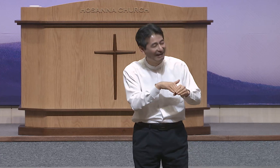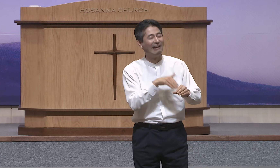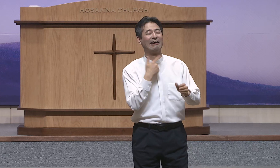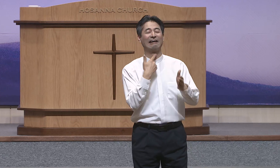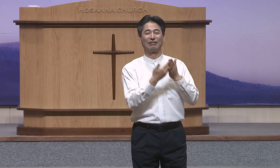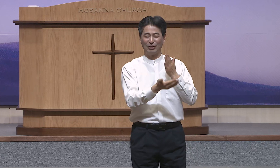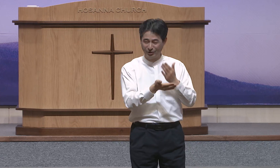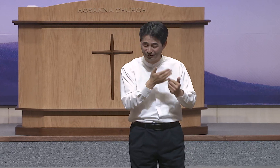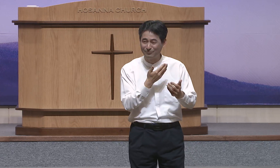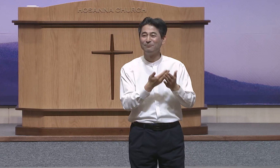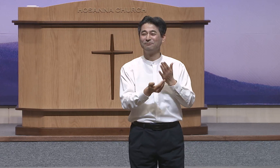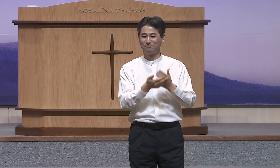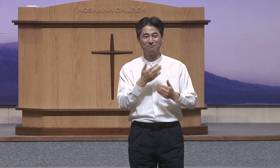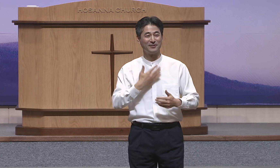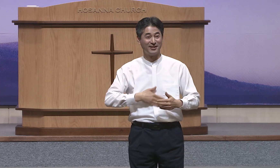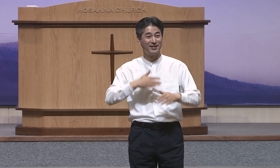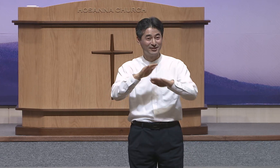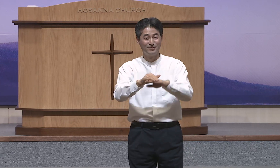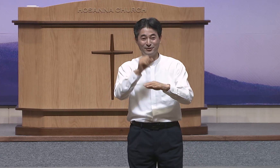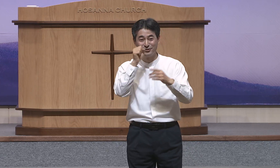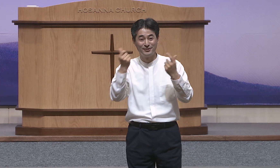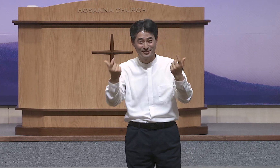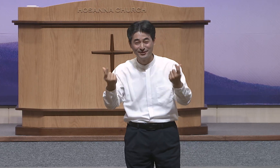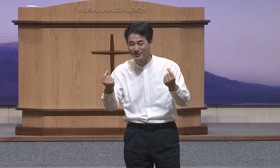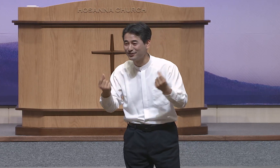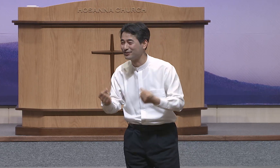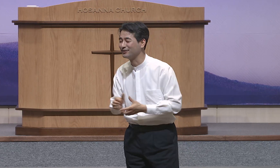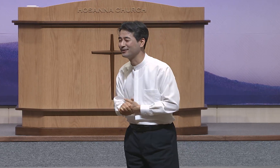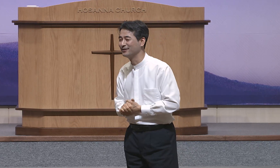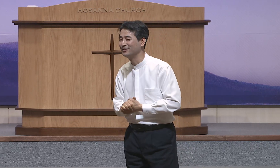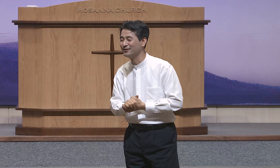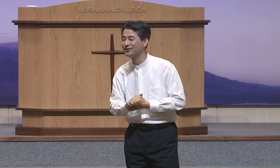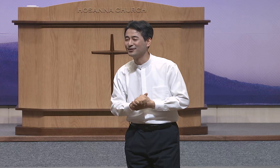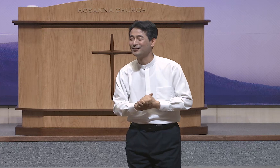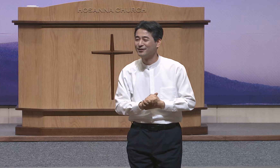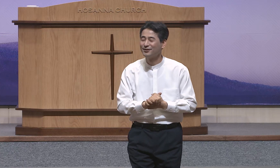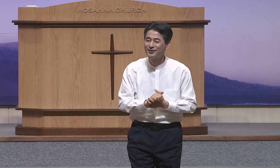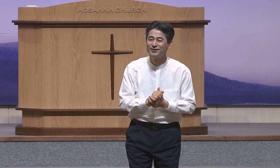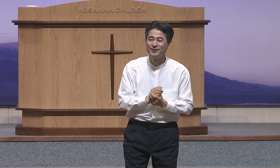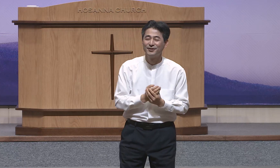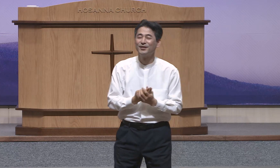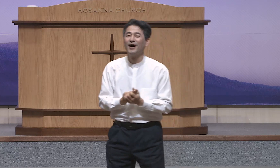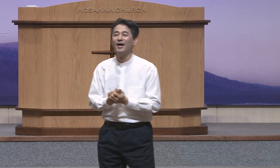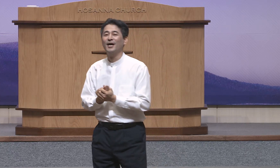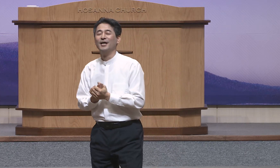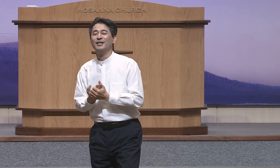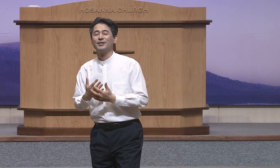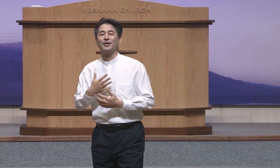농인의 문화가 저렇구나. 여러분들도 아시고 기억해 주시면 좋겠습니다.